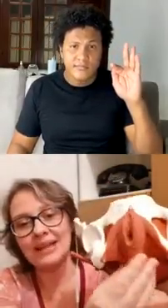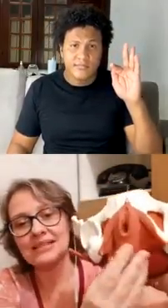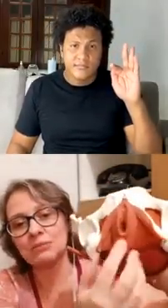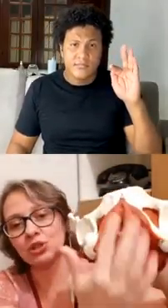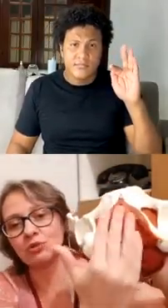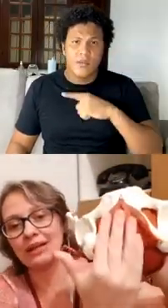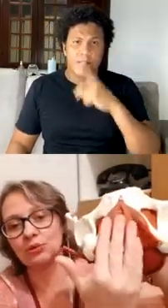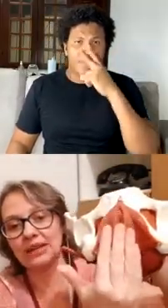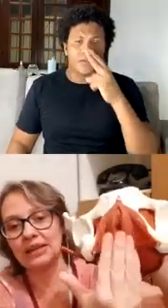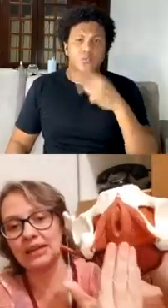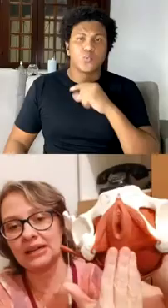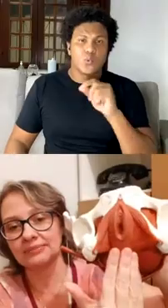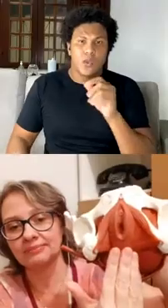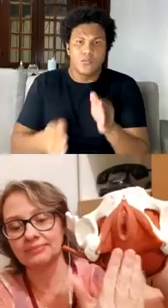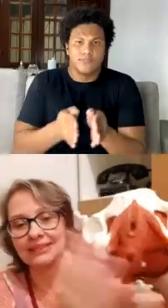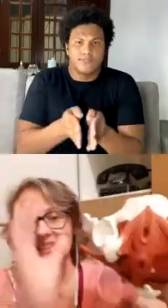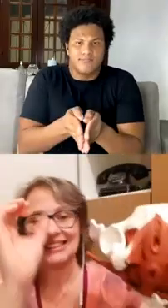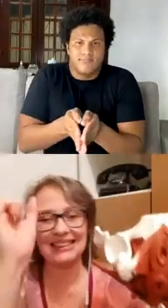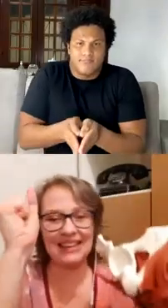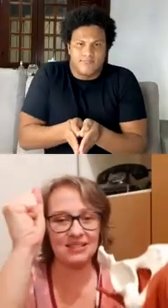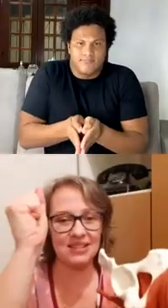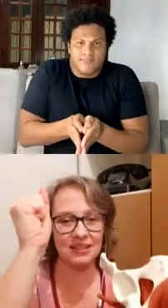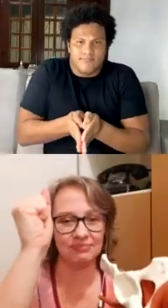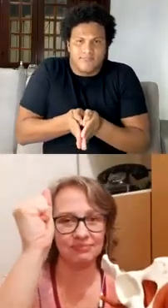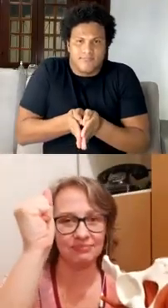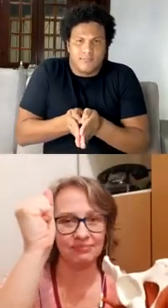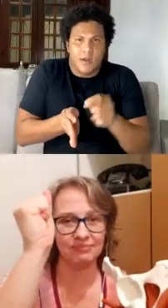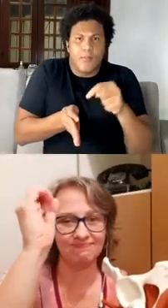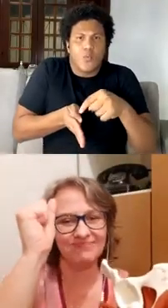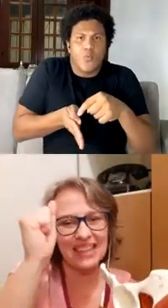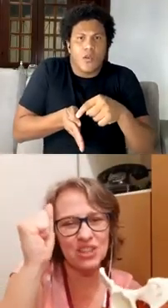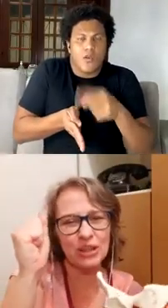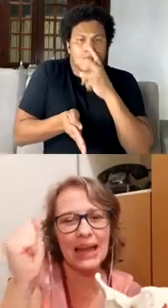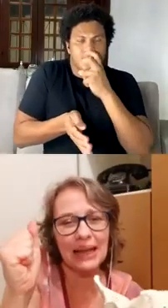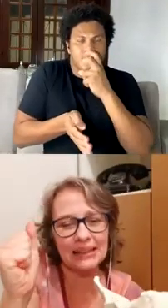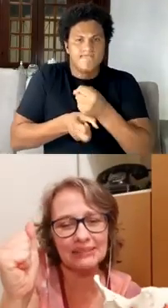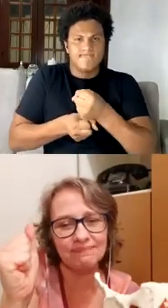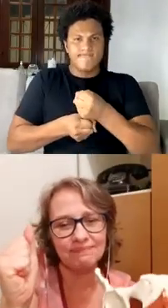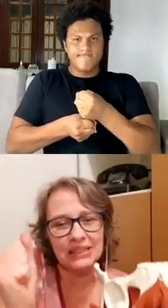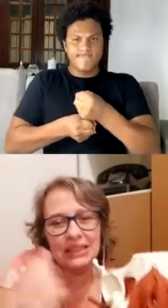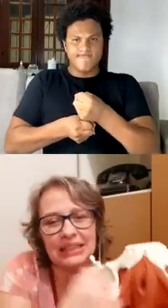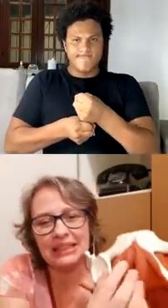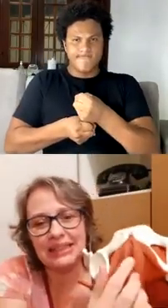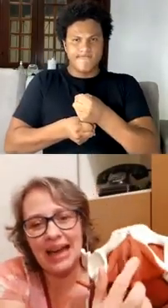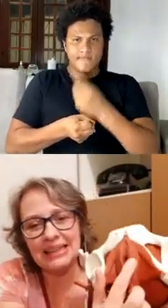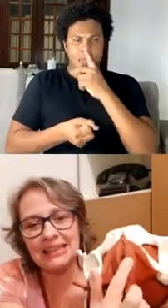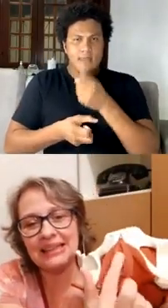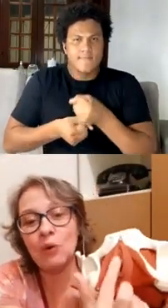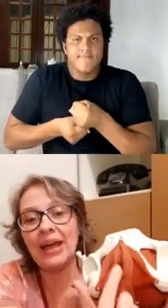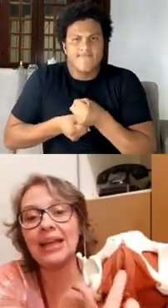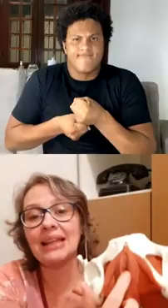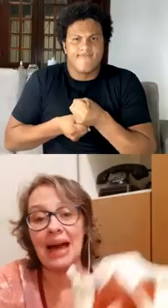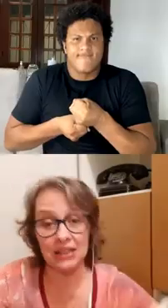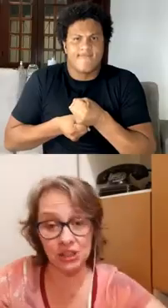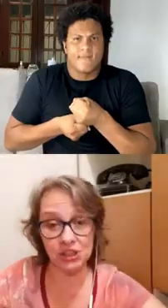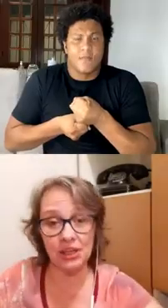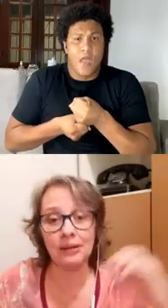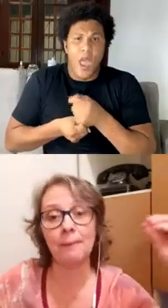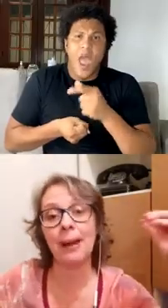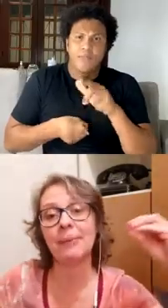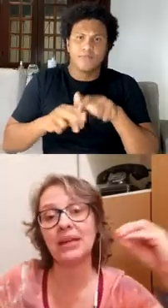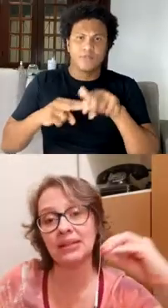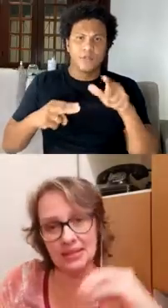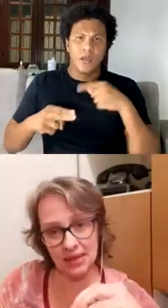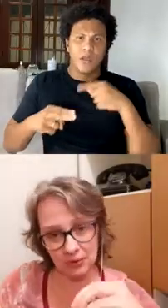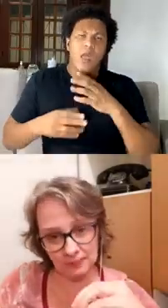com essa musculatura aqui tensa, tensionada. E aí não relaxa